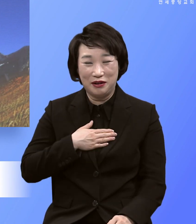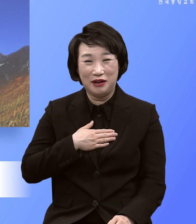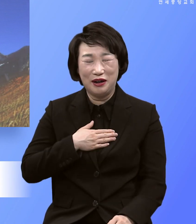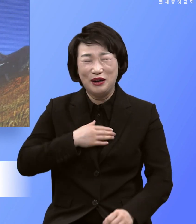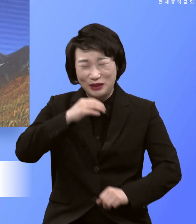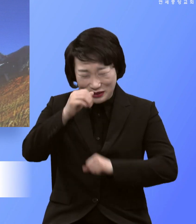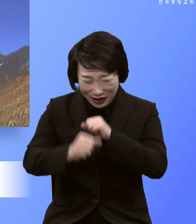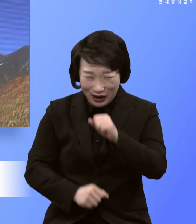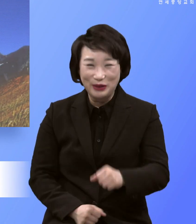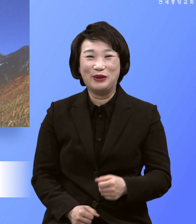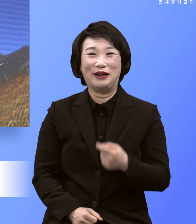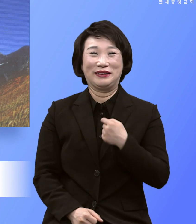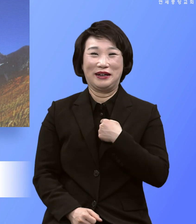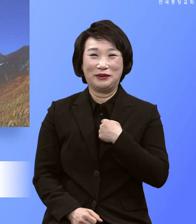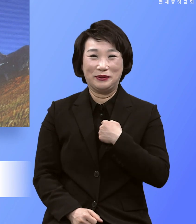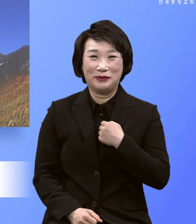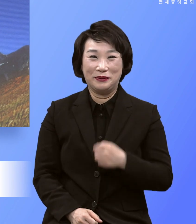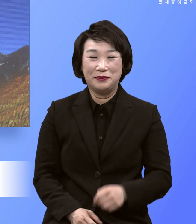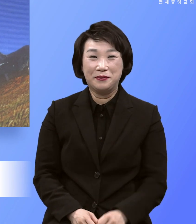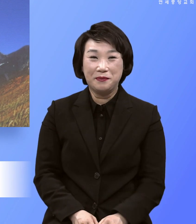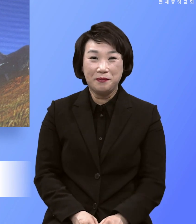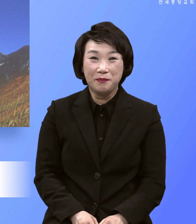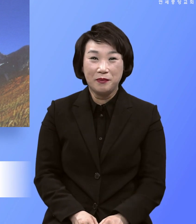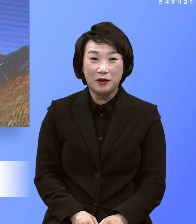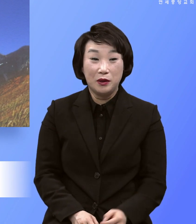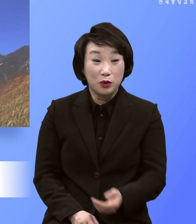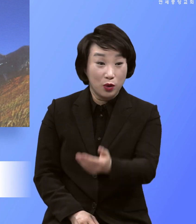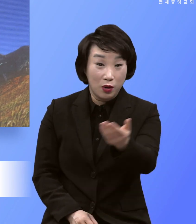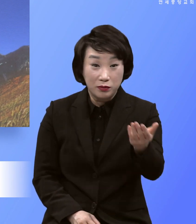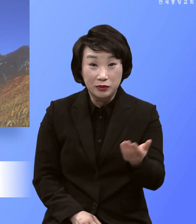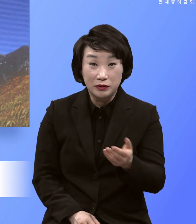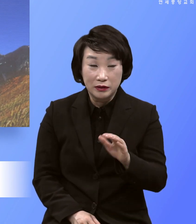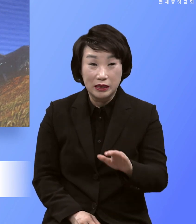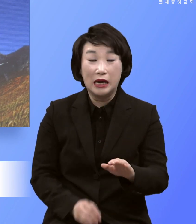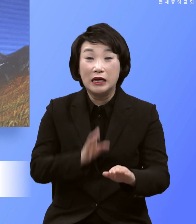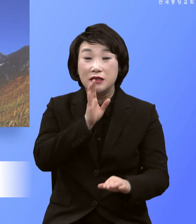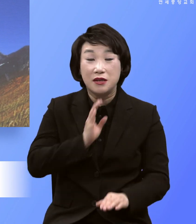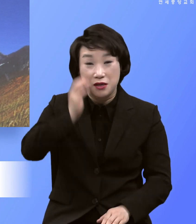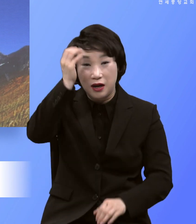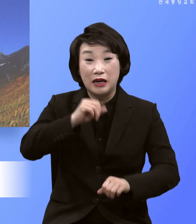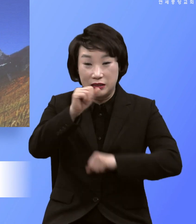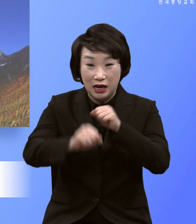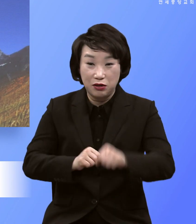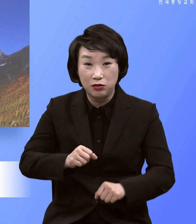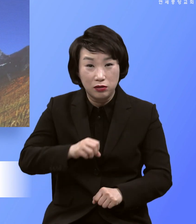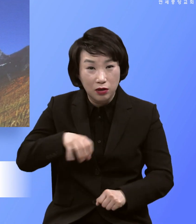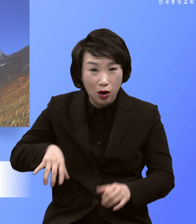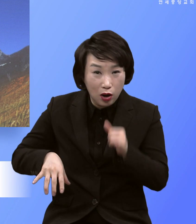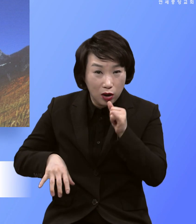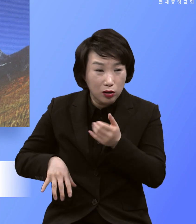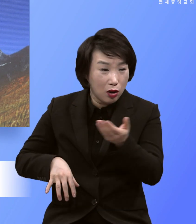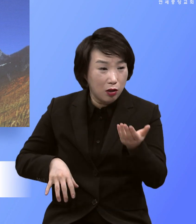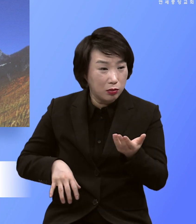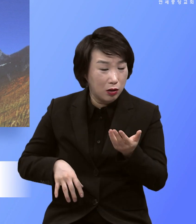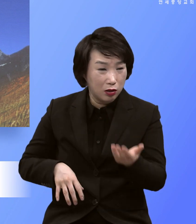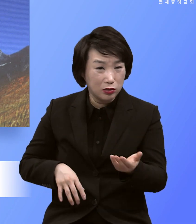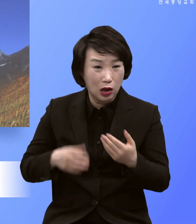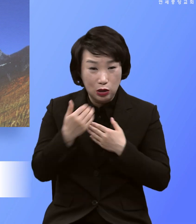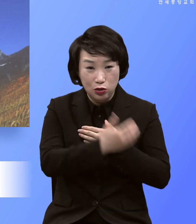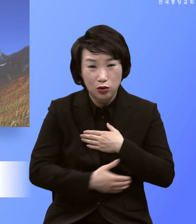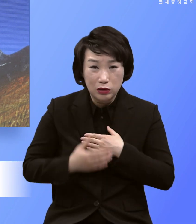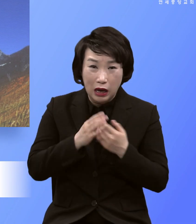얼마나 자유하냐 그 말이야. 여러분들이 신령한 자유를 잊어버리면